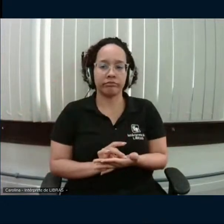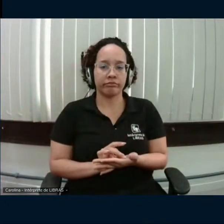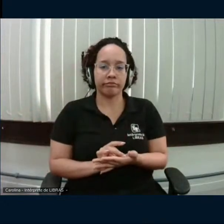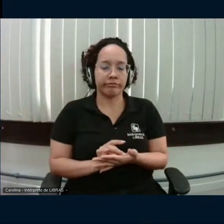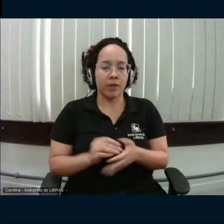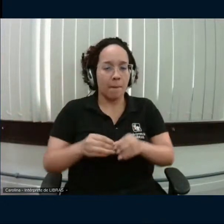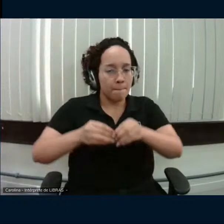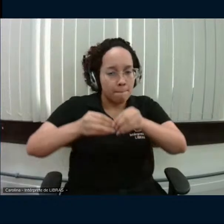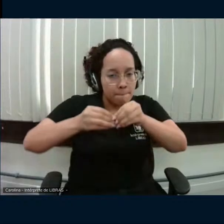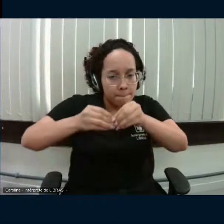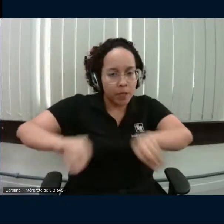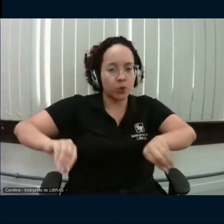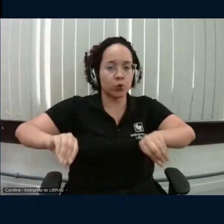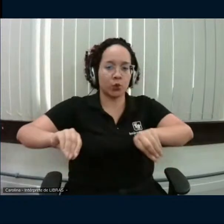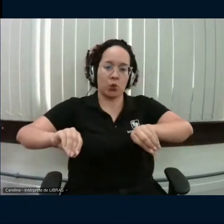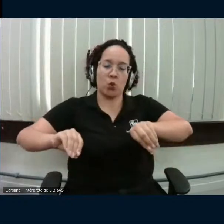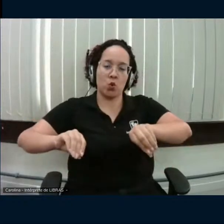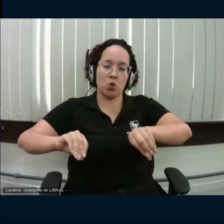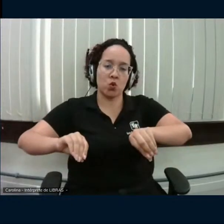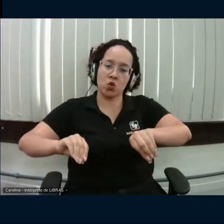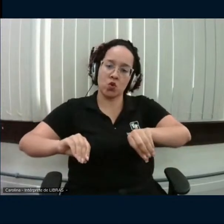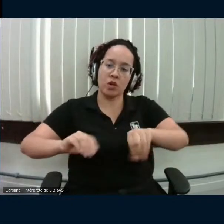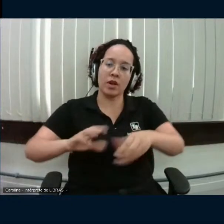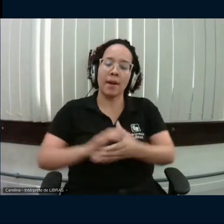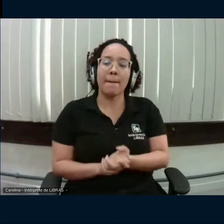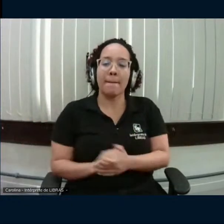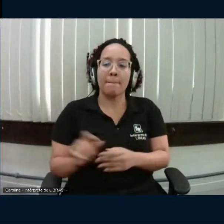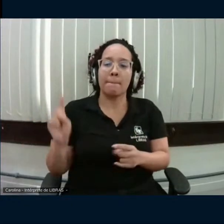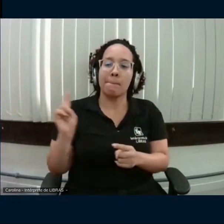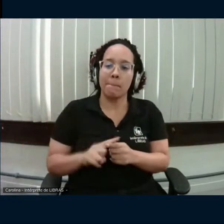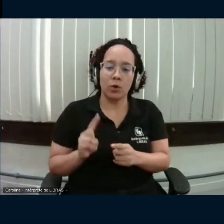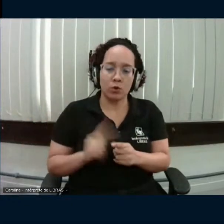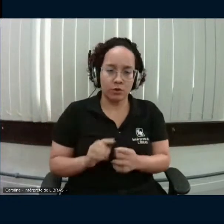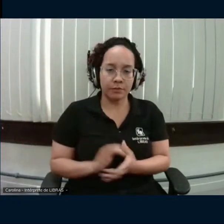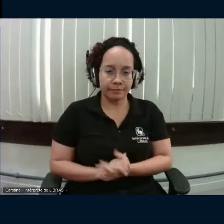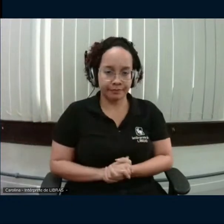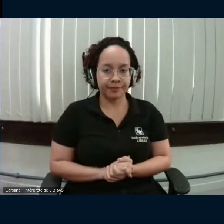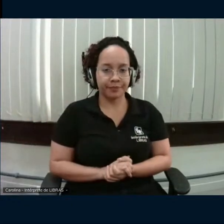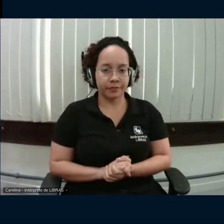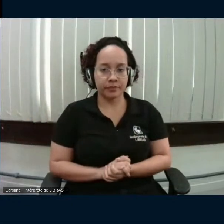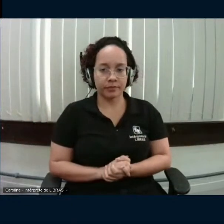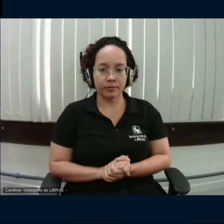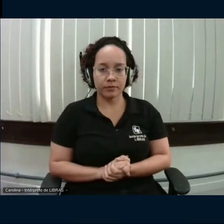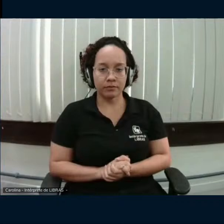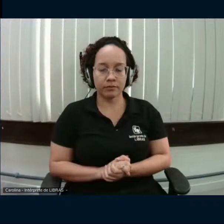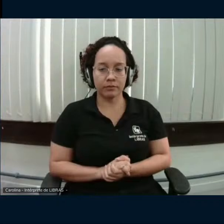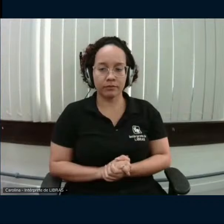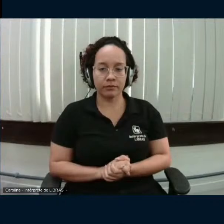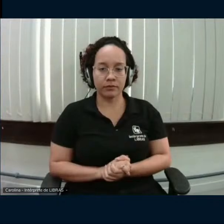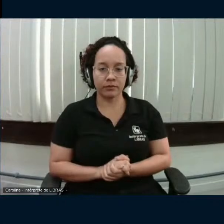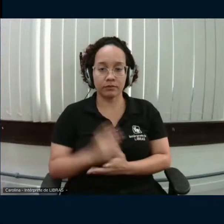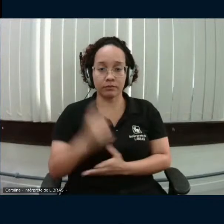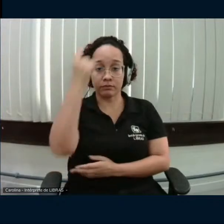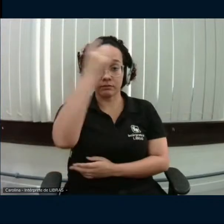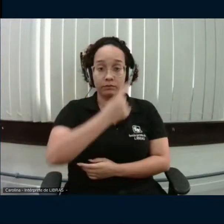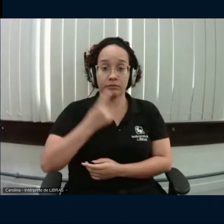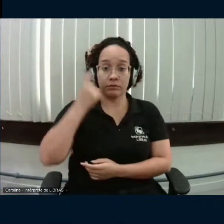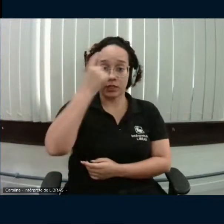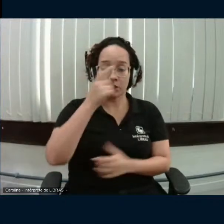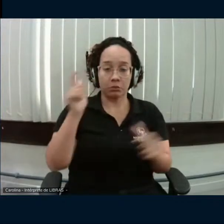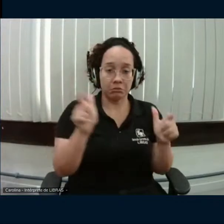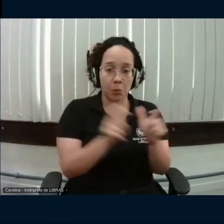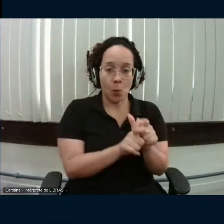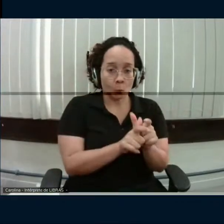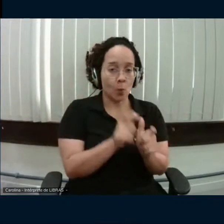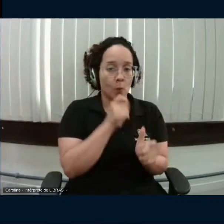desastre. Por quê? Porque se garantiu que não fosse reduzida a carga horária de português e matemática, em